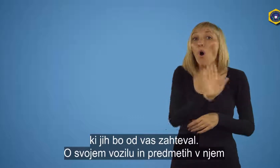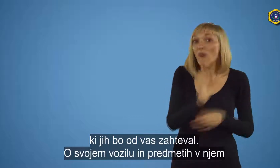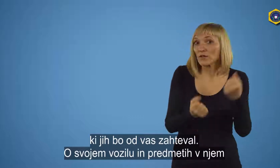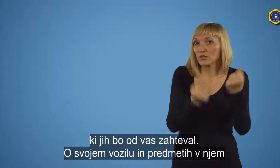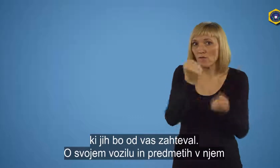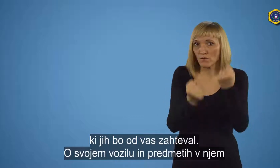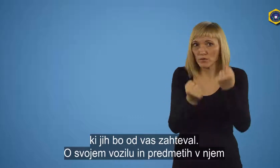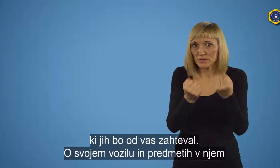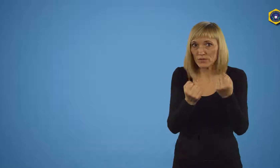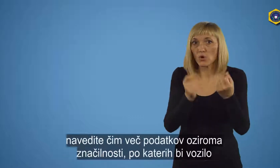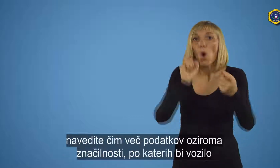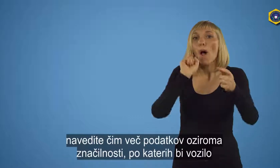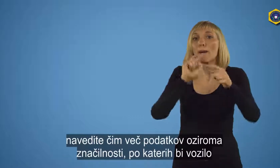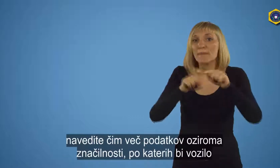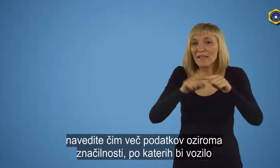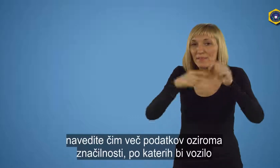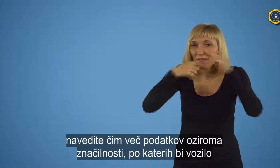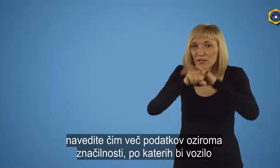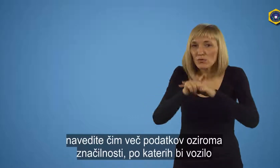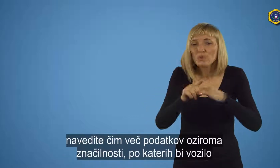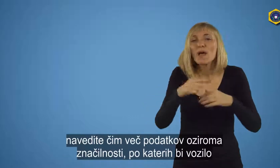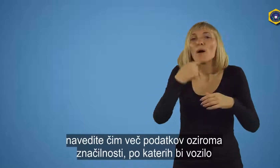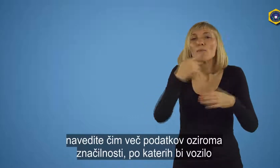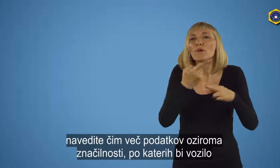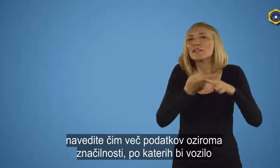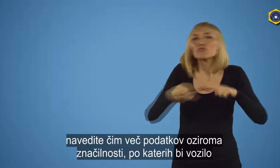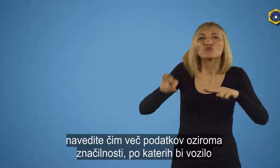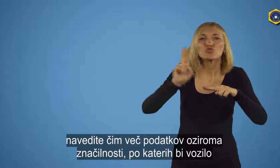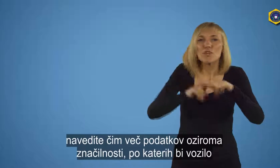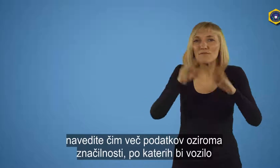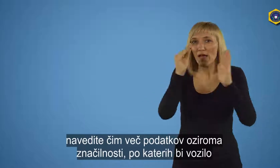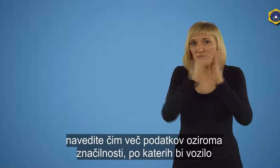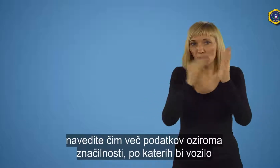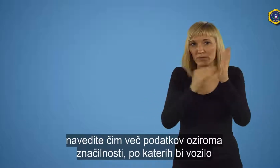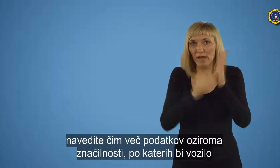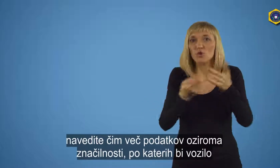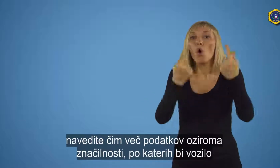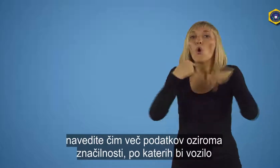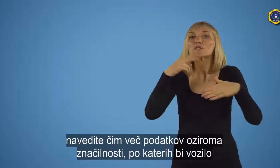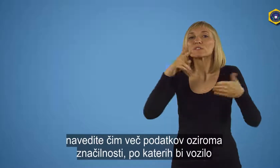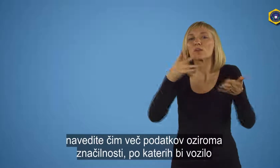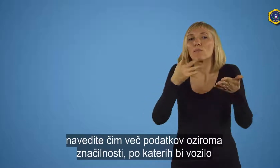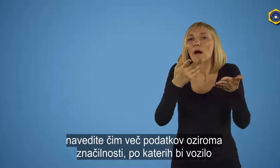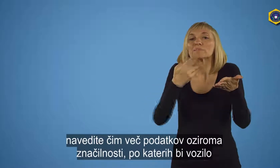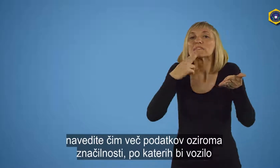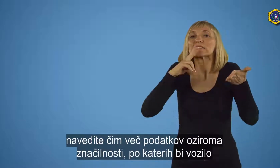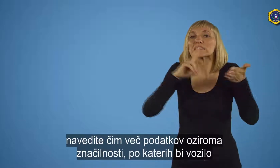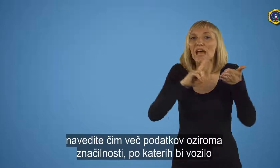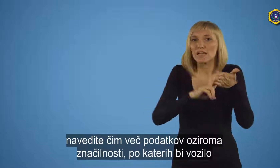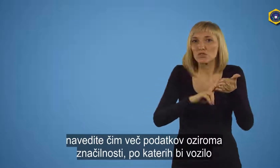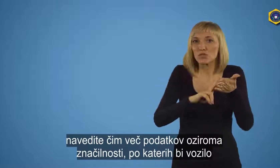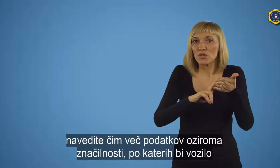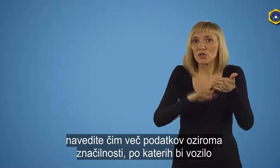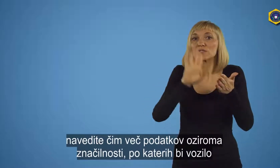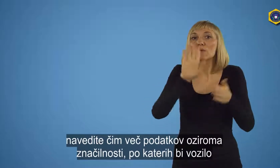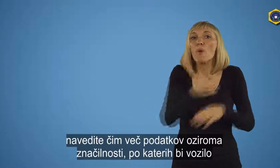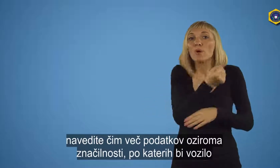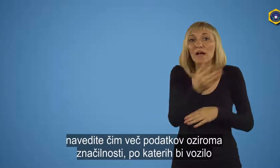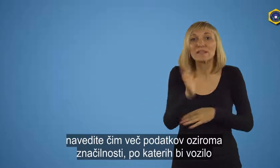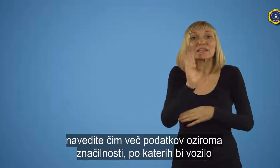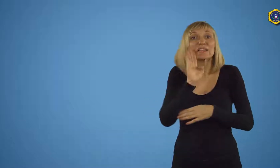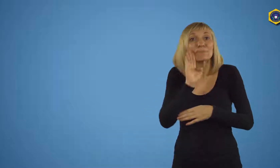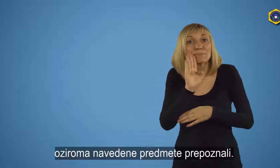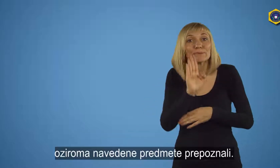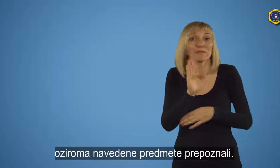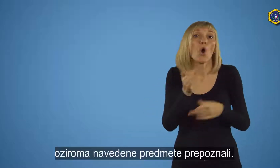O svojem vozilu in predmetih v njem navedite čim več podatkov oziroma značilnosti, po katerih bi vozilo